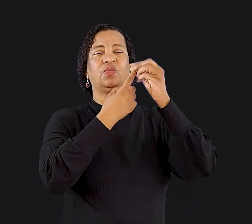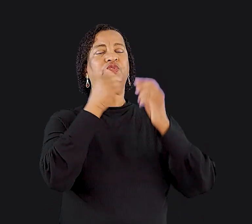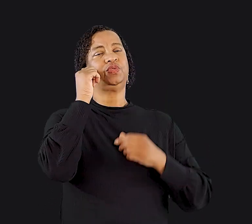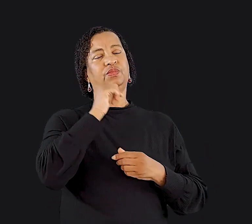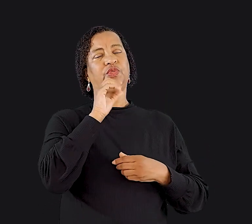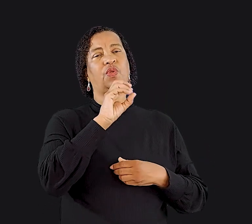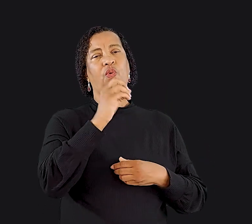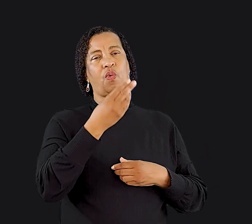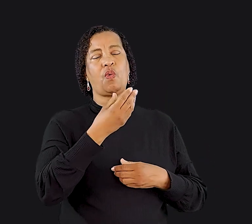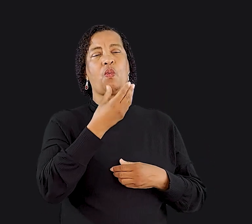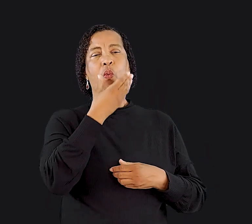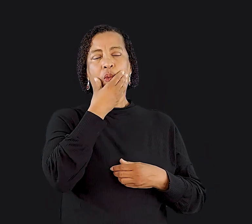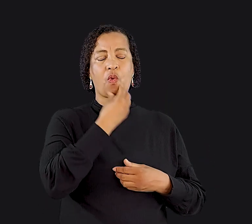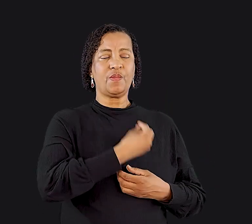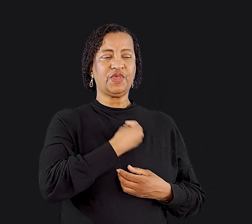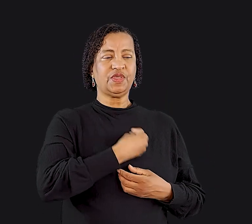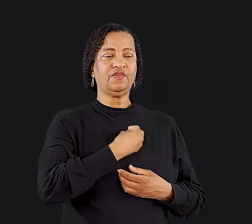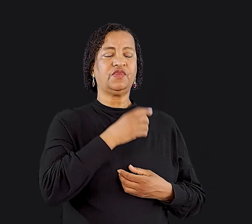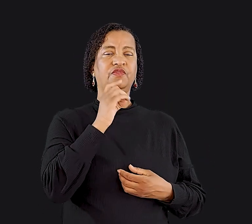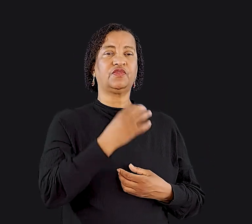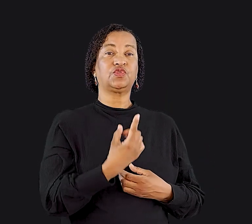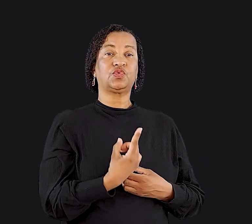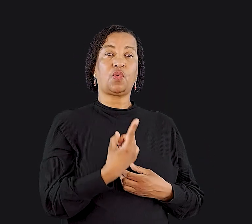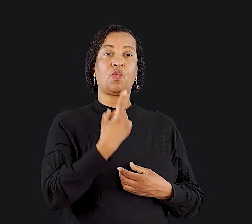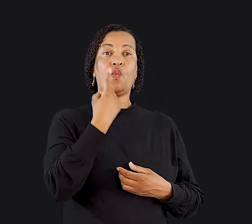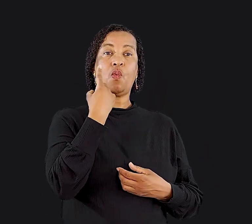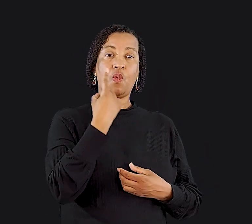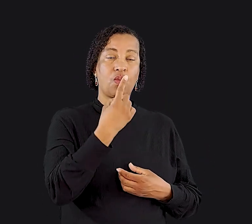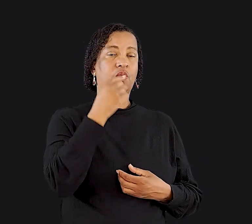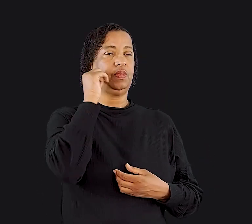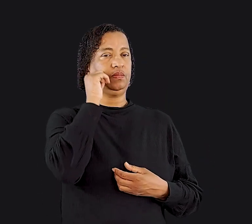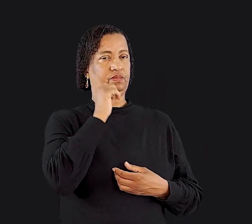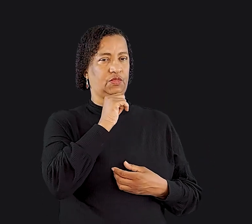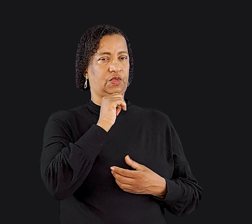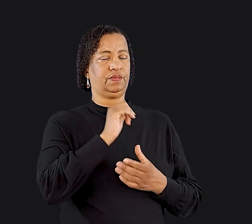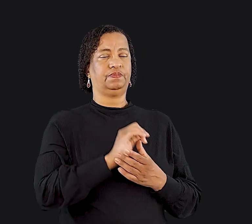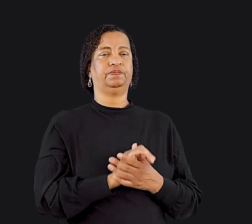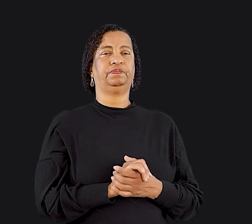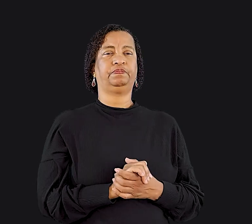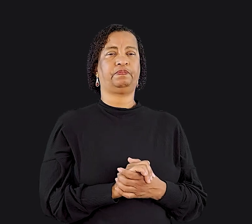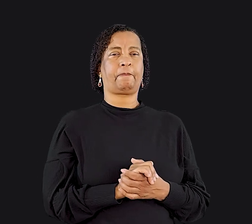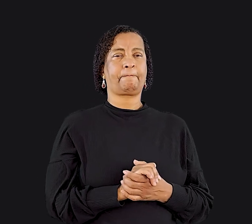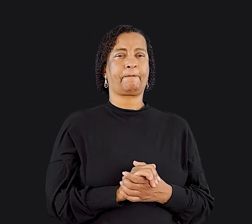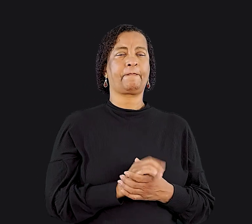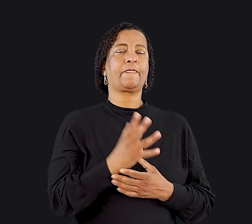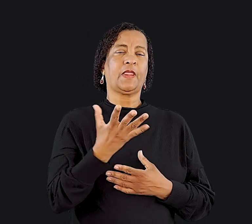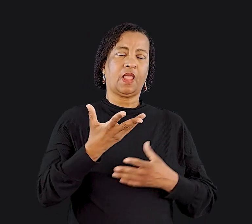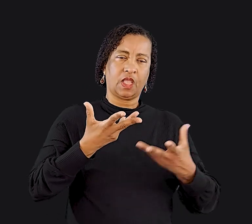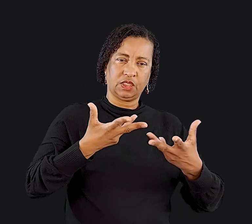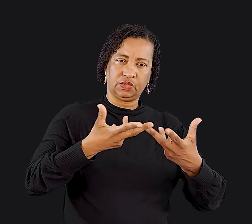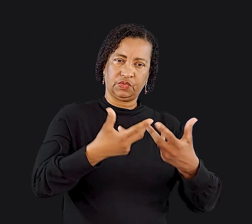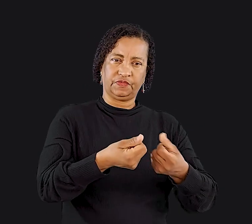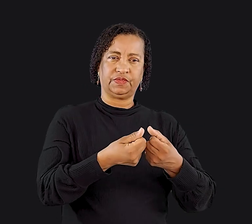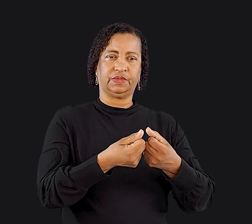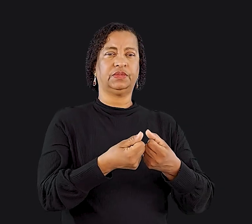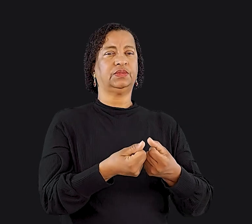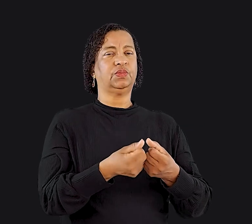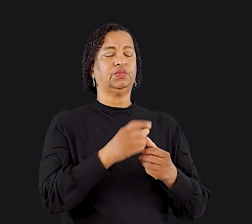um homem que viva apenas com a sua mulher. As qualificações para